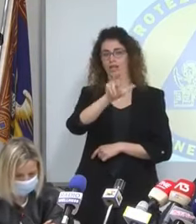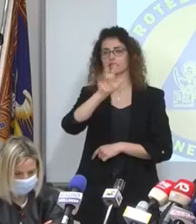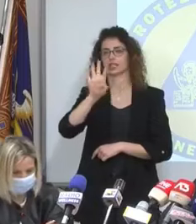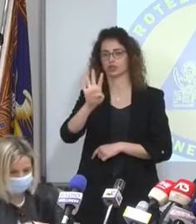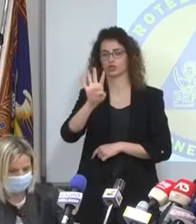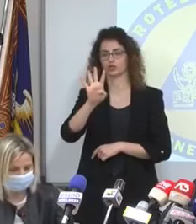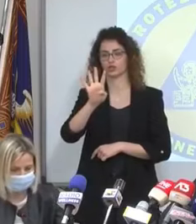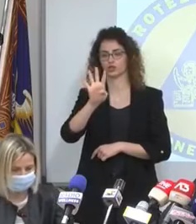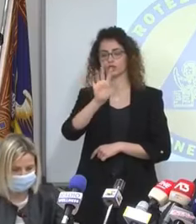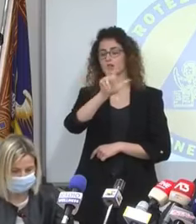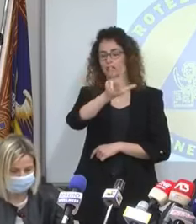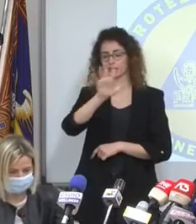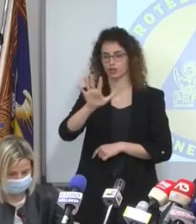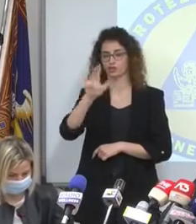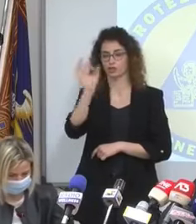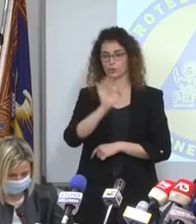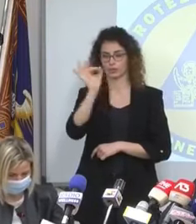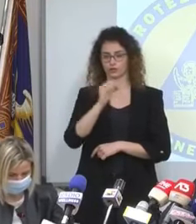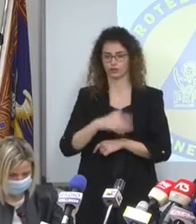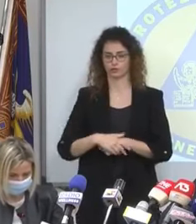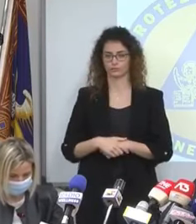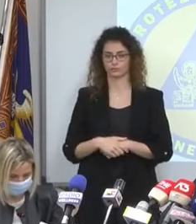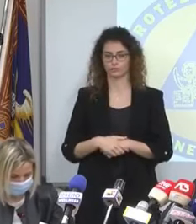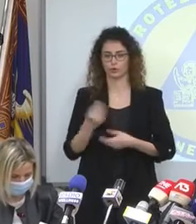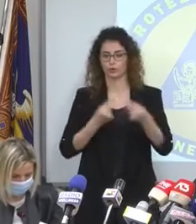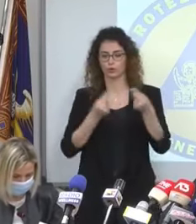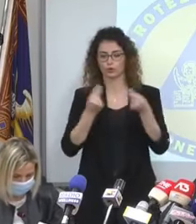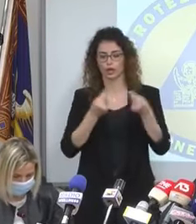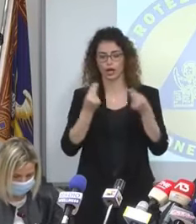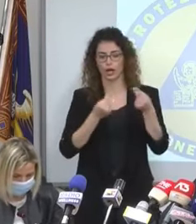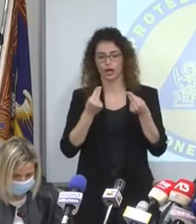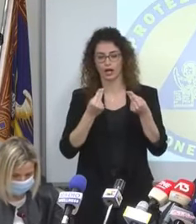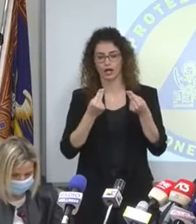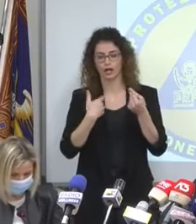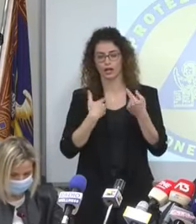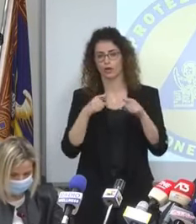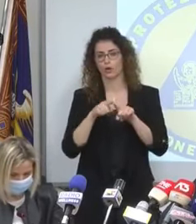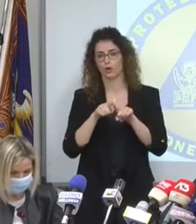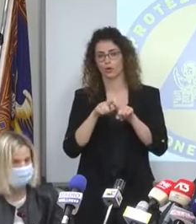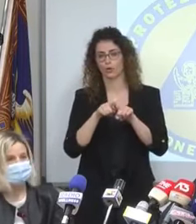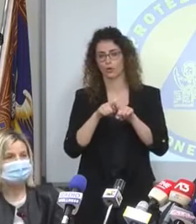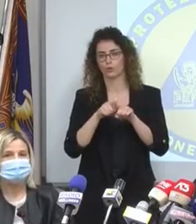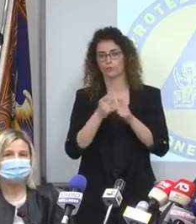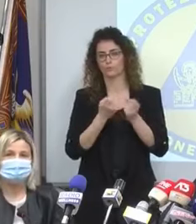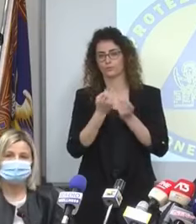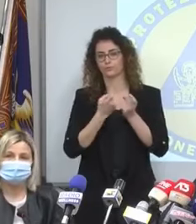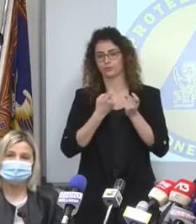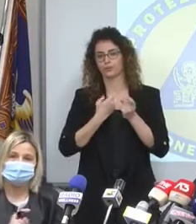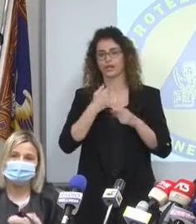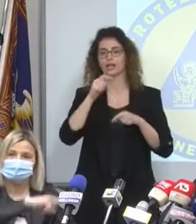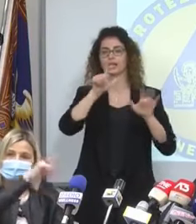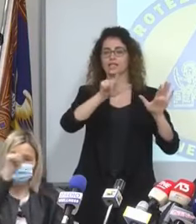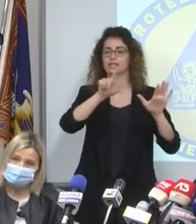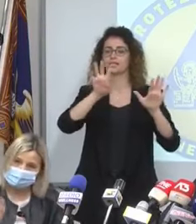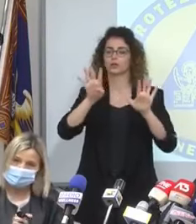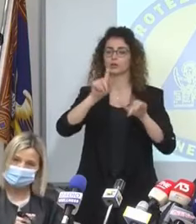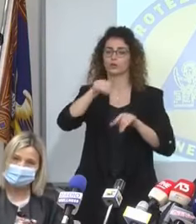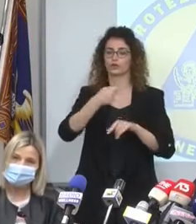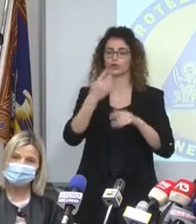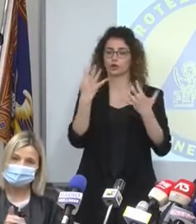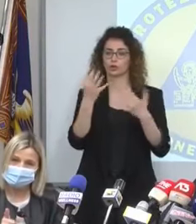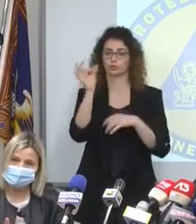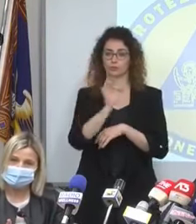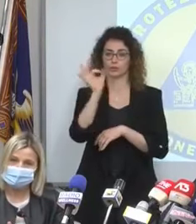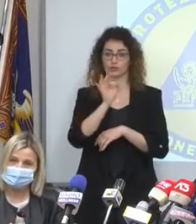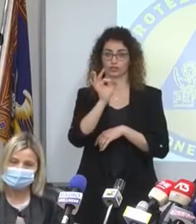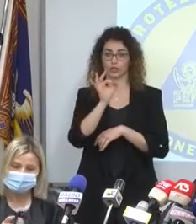35%, scusate, che fa il totale, il 35%, che fa il totale, che viene riportato del 78,9% dei vaccinati. Tutti